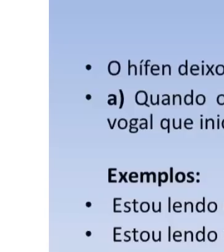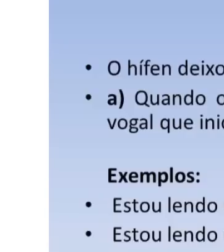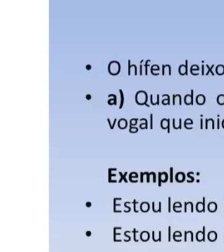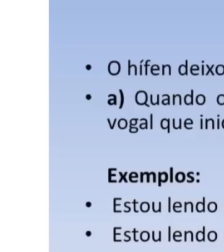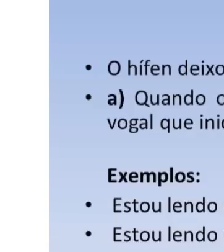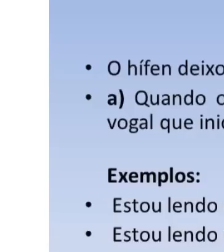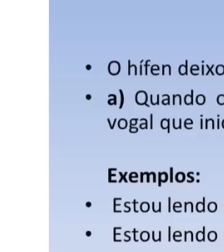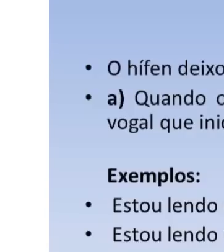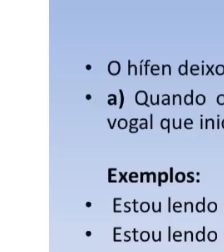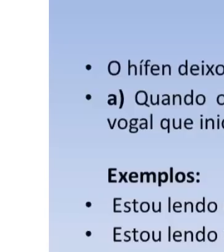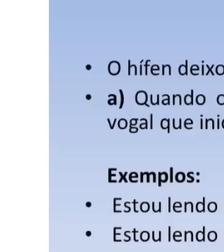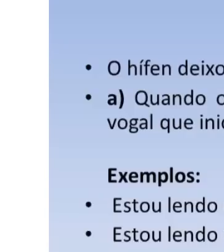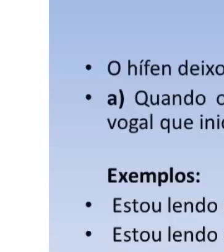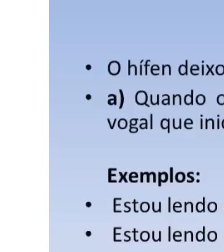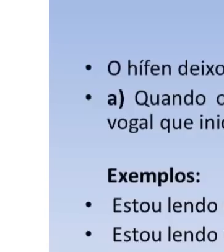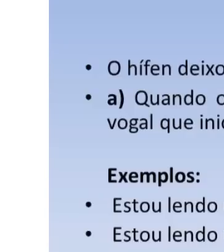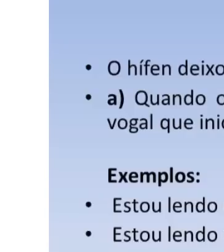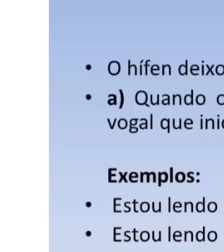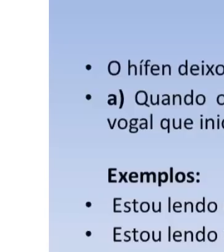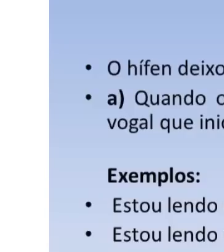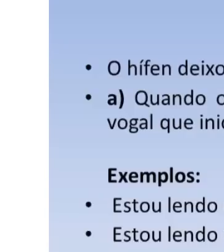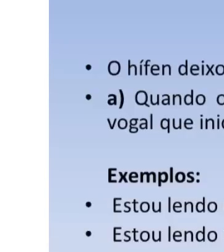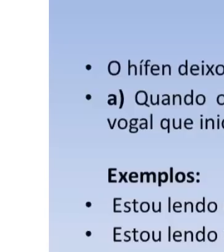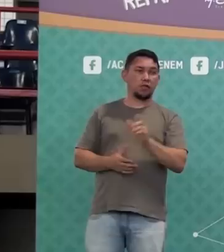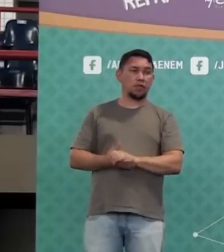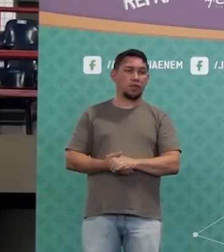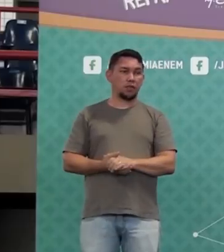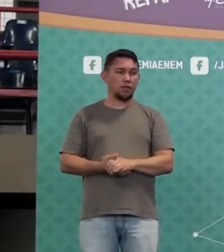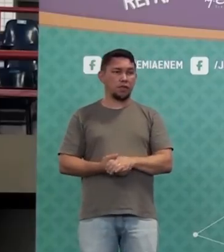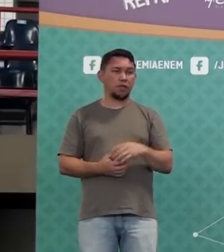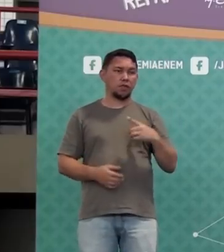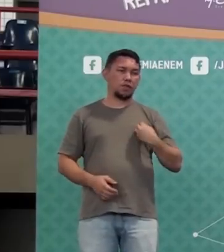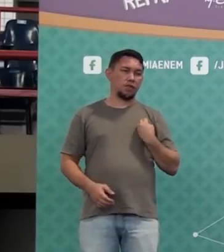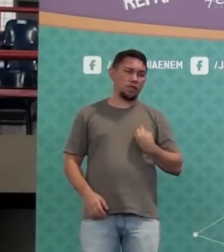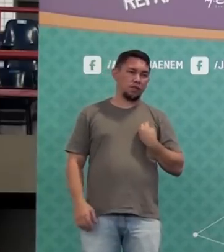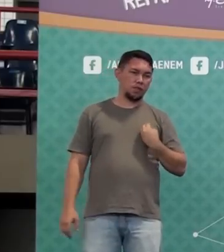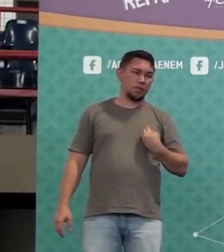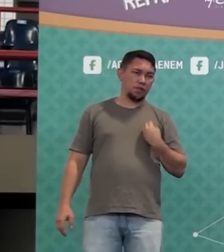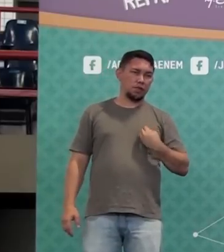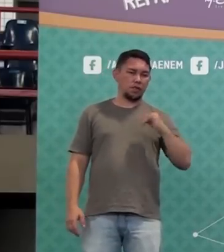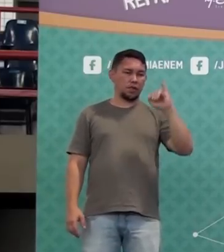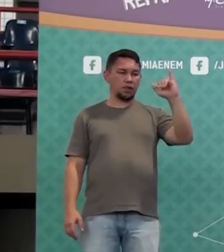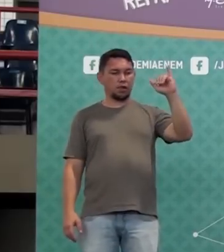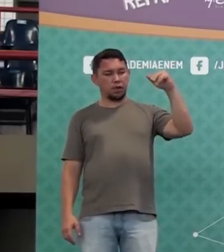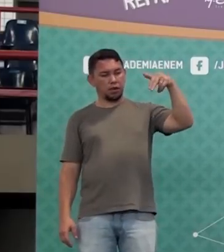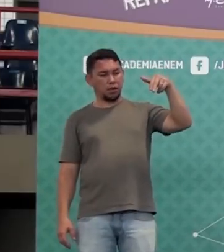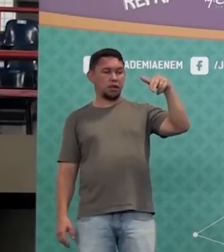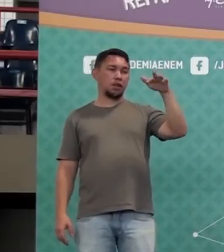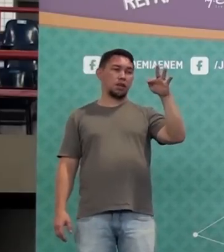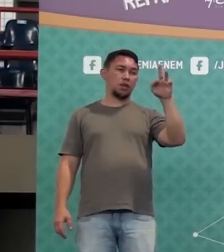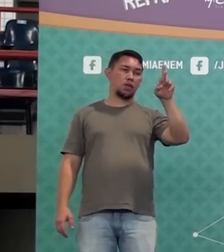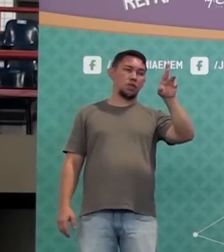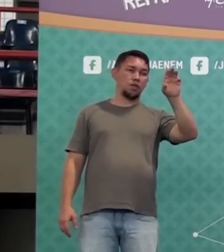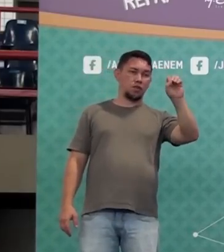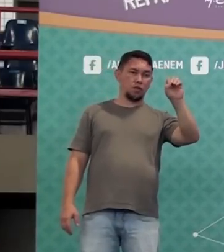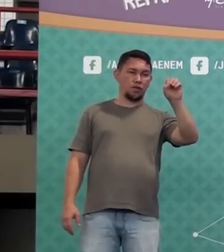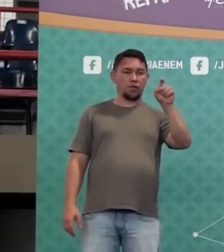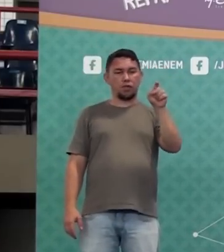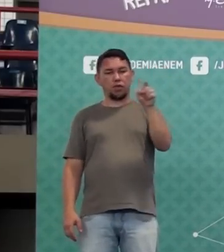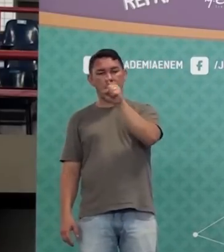de erro nas redações. É a palavra infraestrutura. É junto, pessoal, não tem mais